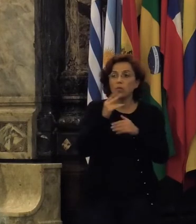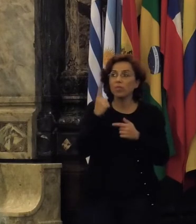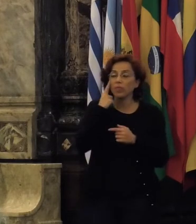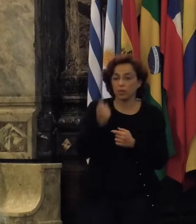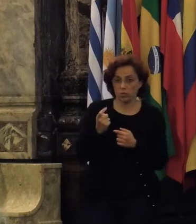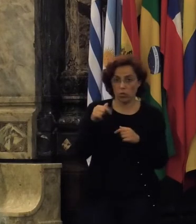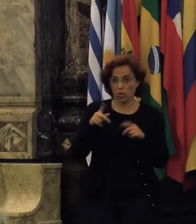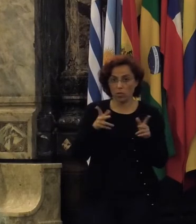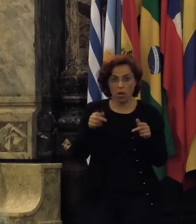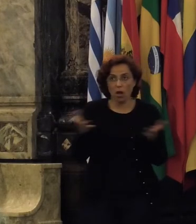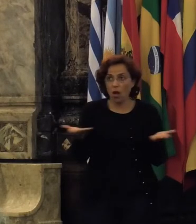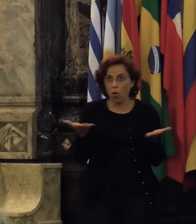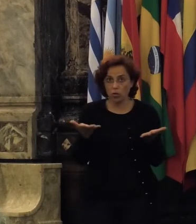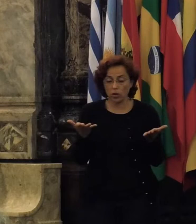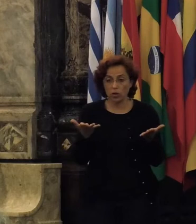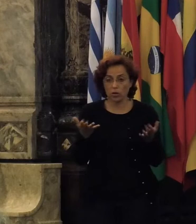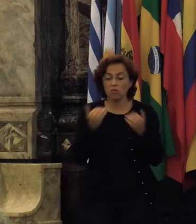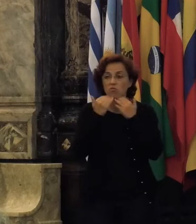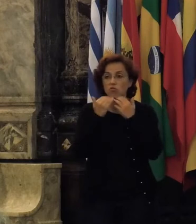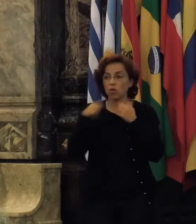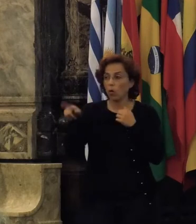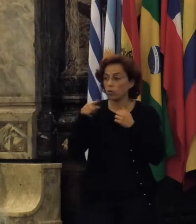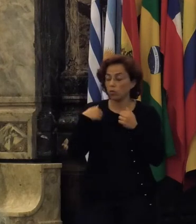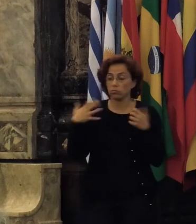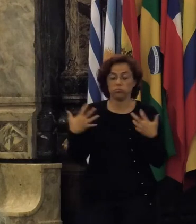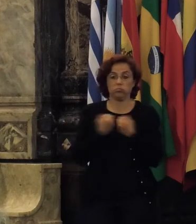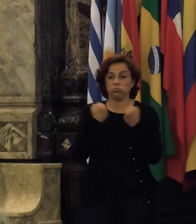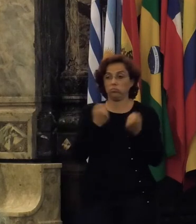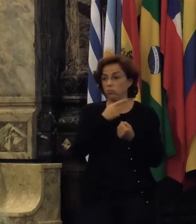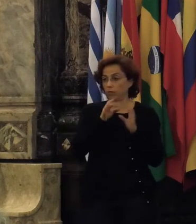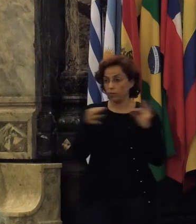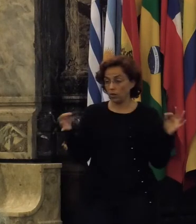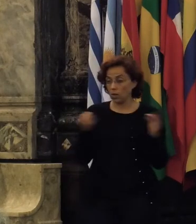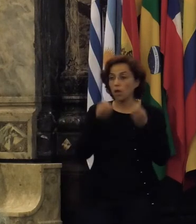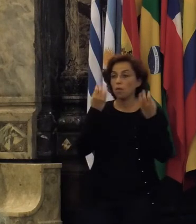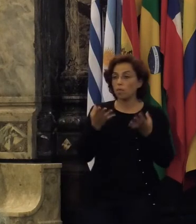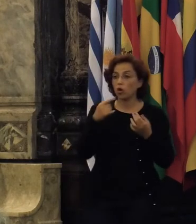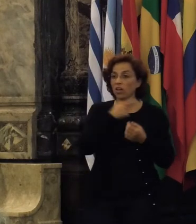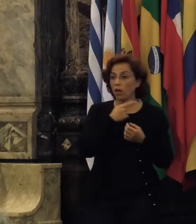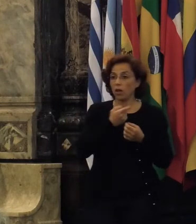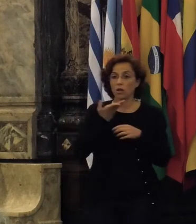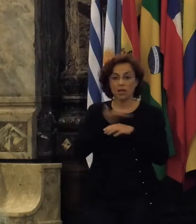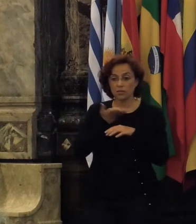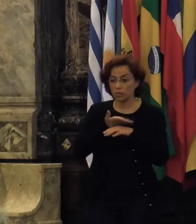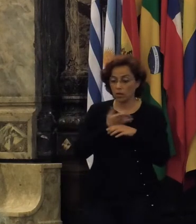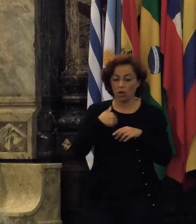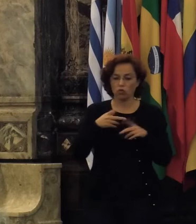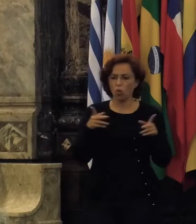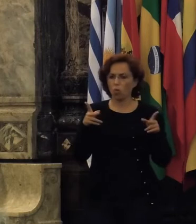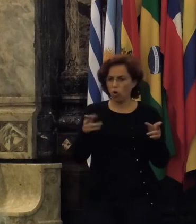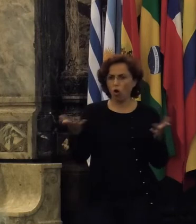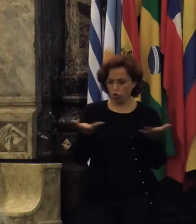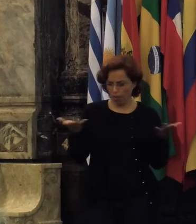ella. No sé a ustedes, a mí me impactó. Porque en esta exigencia de ser